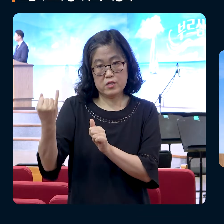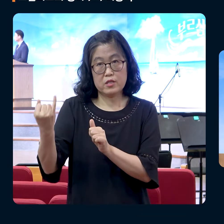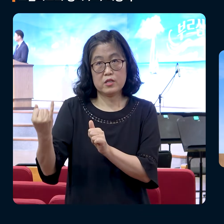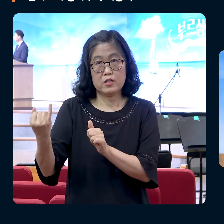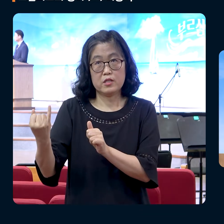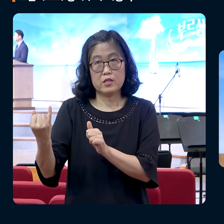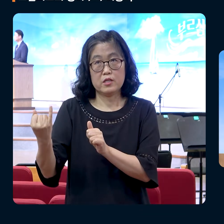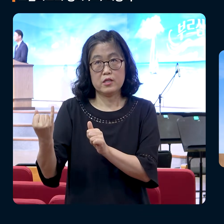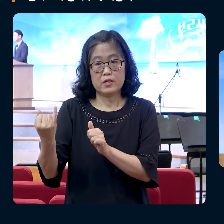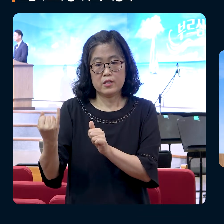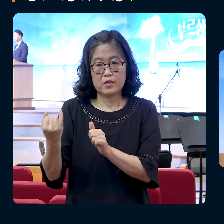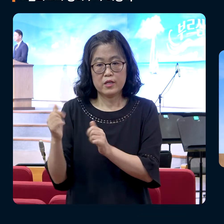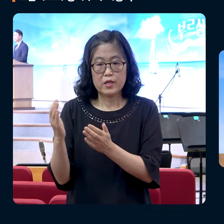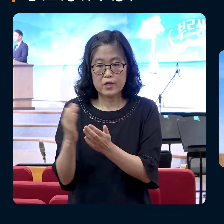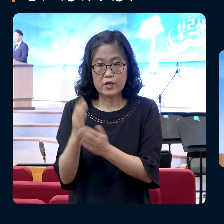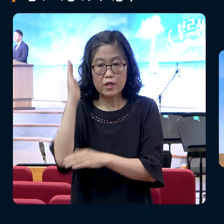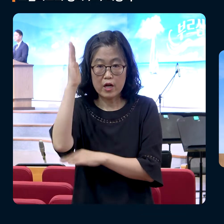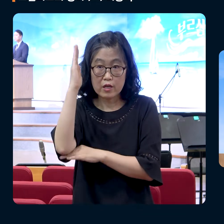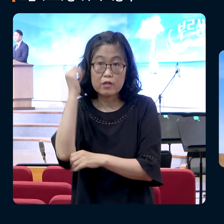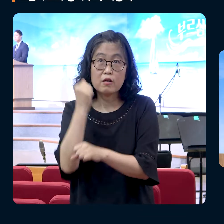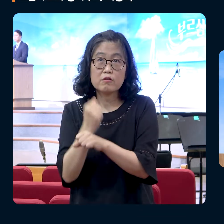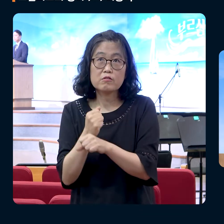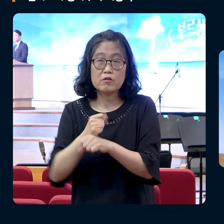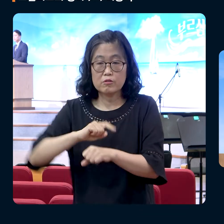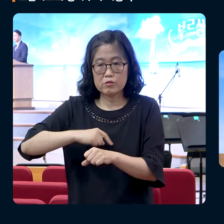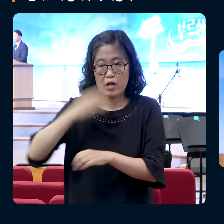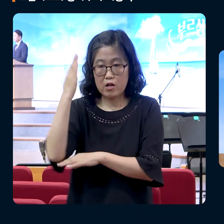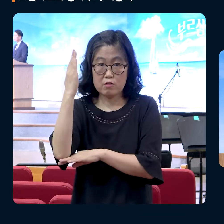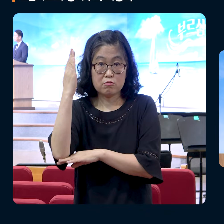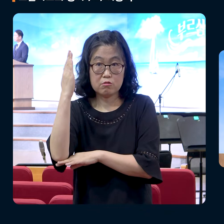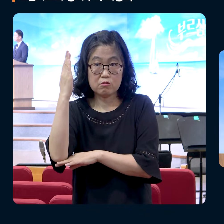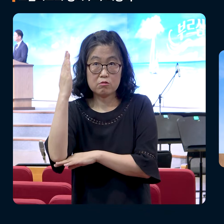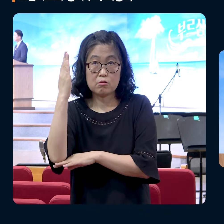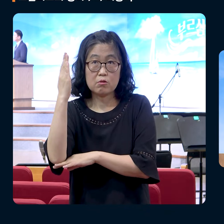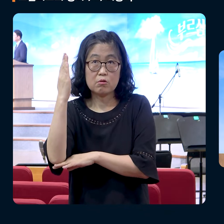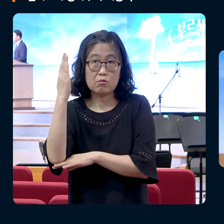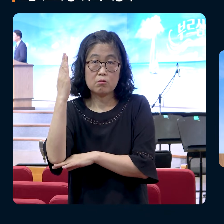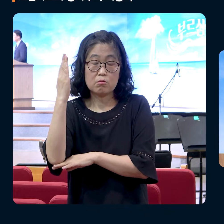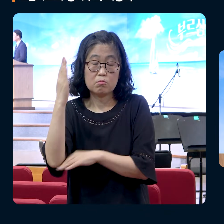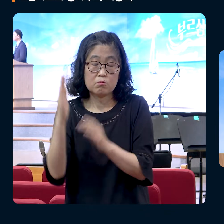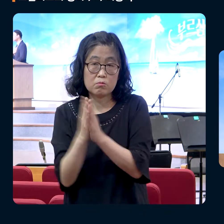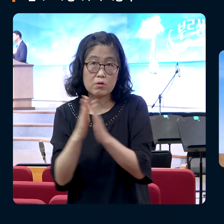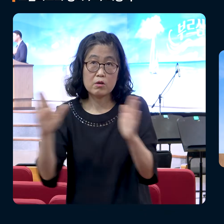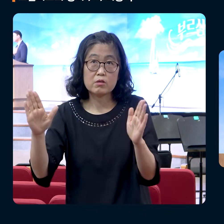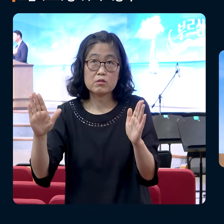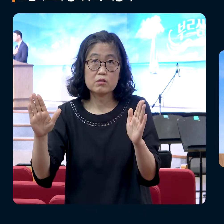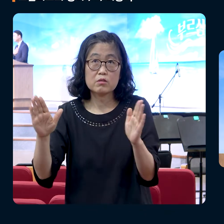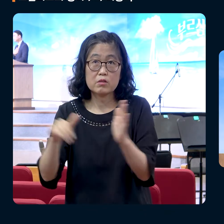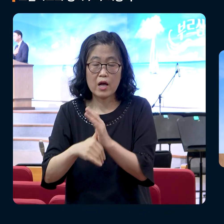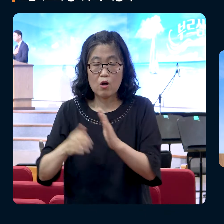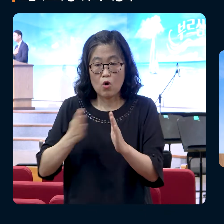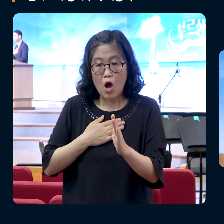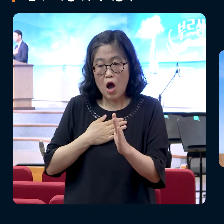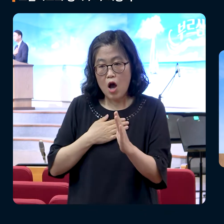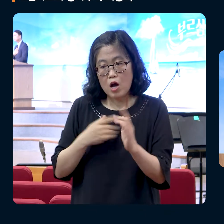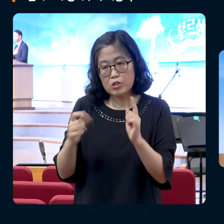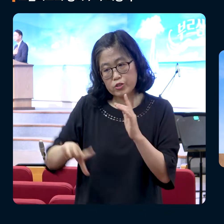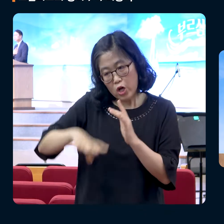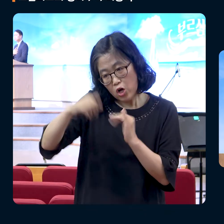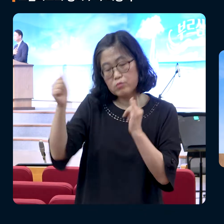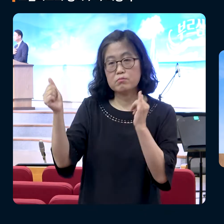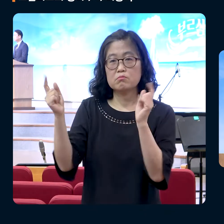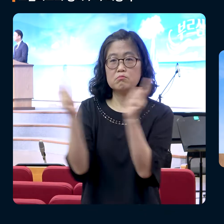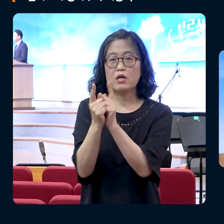나누는 그런 순서가 돼서 저희 아내가 자기 이야기를 시작하는데 대뜸 시작할 때부터 저랑 처음 만난 이야기를 시작하더라고요.